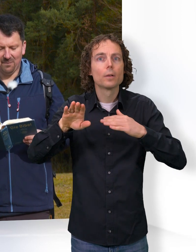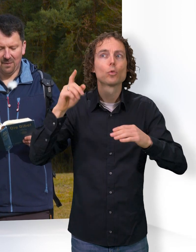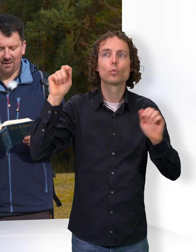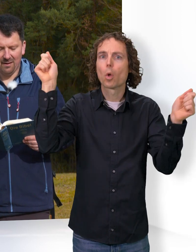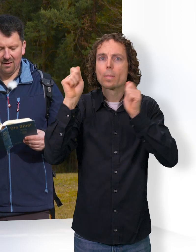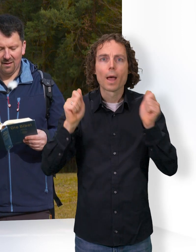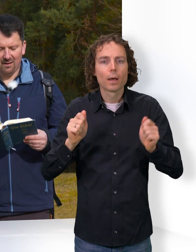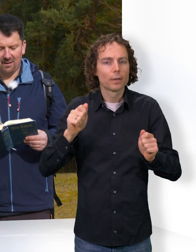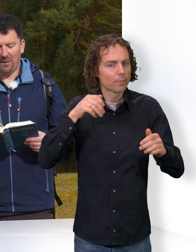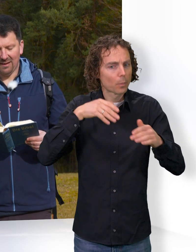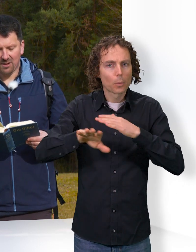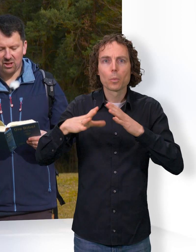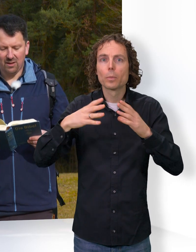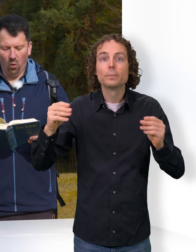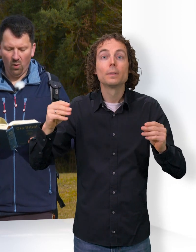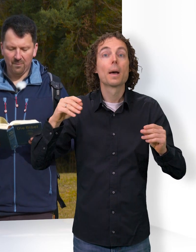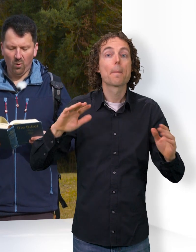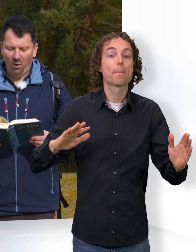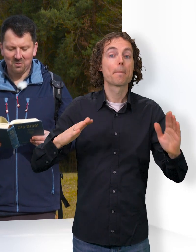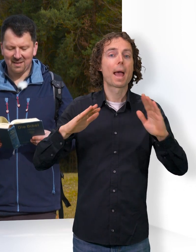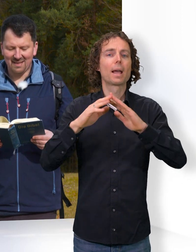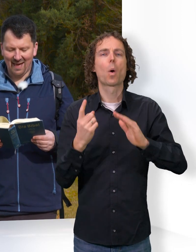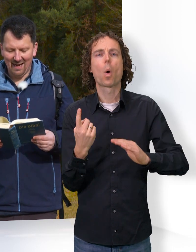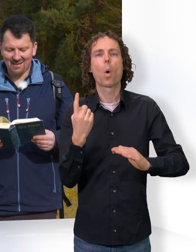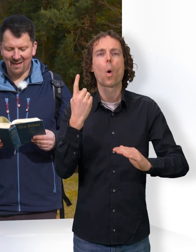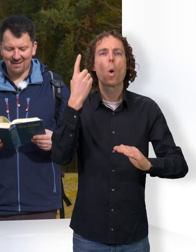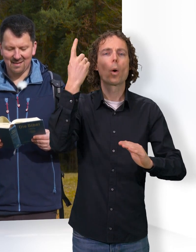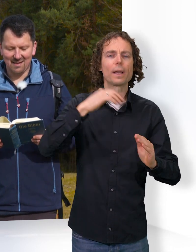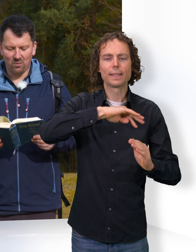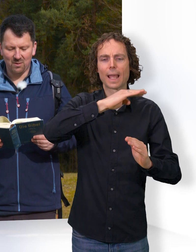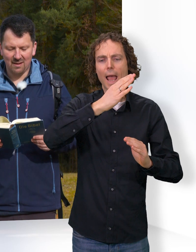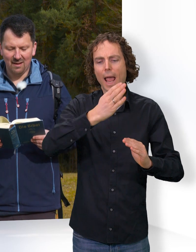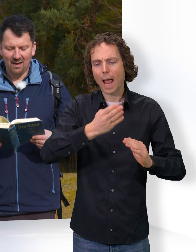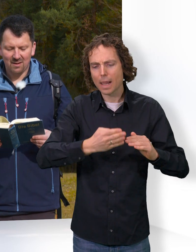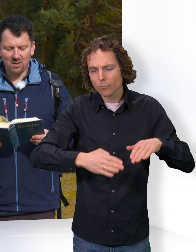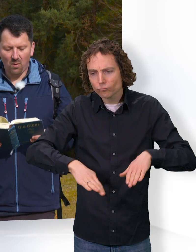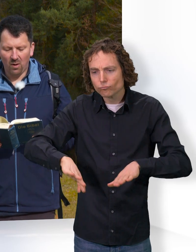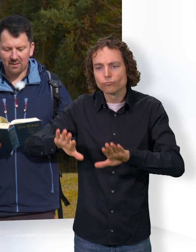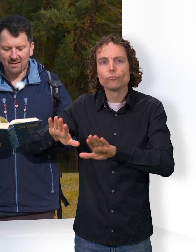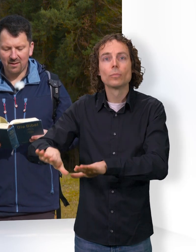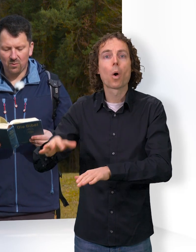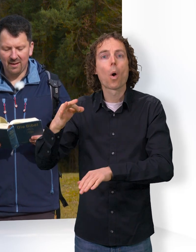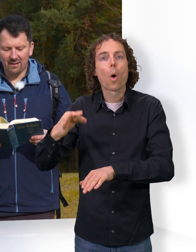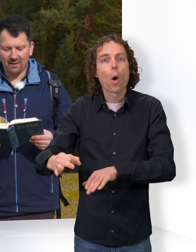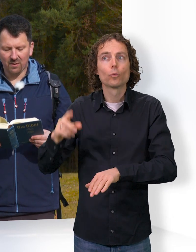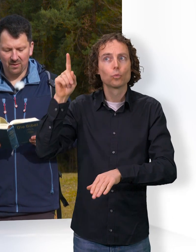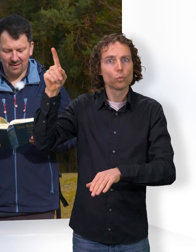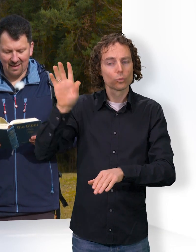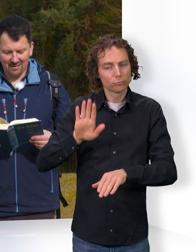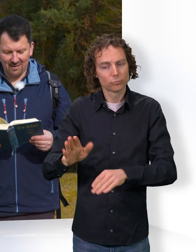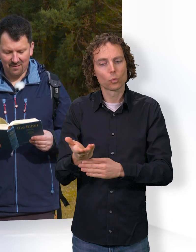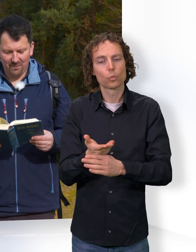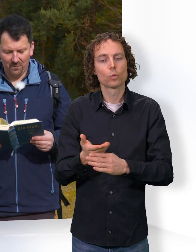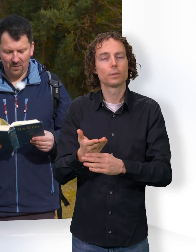dahin. Die Berge stiegen hoch empor und die Täler senkten sich herunter zum Ort, den du ihnen